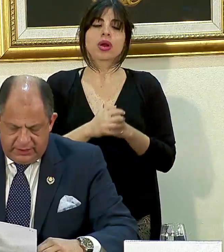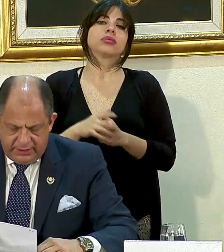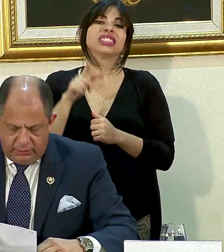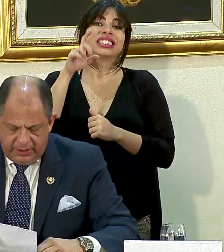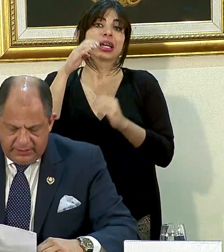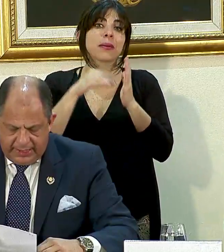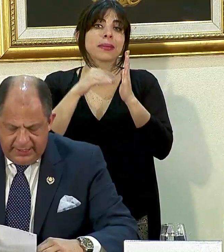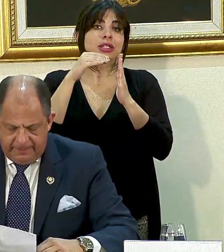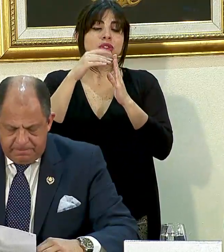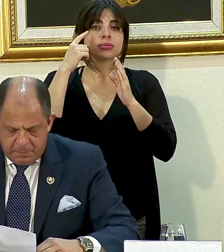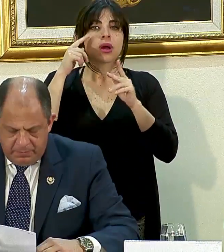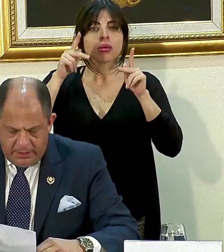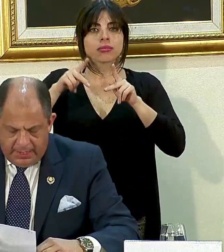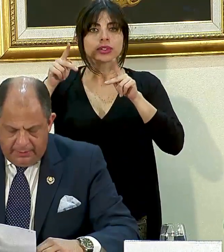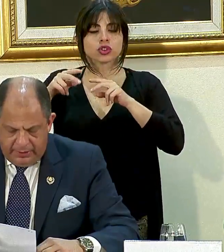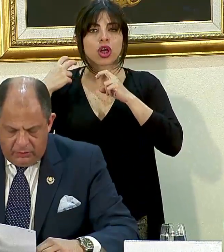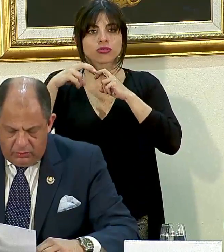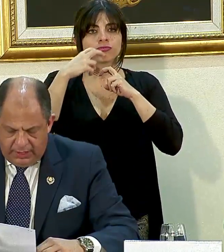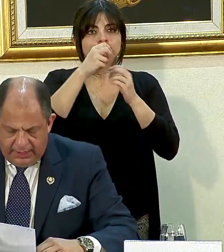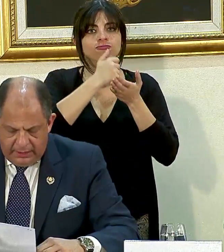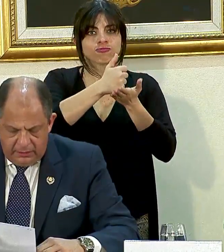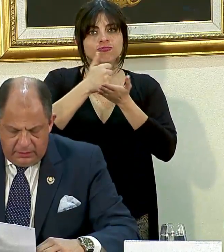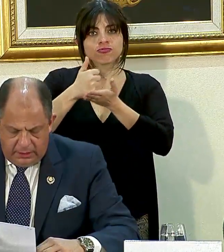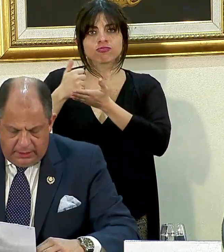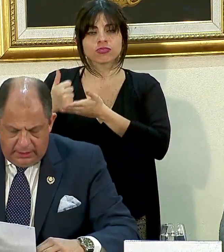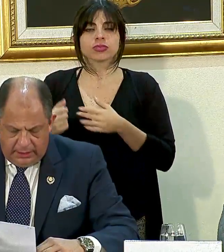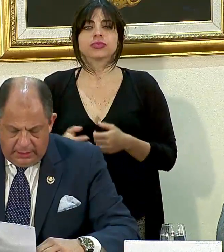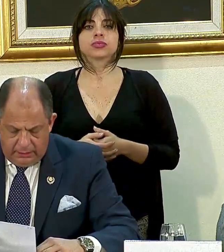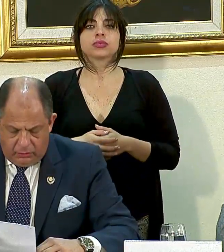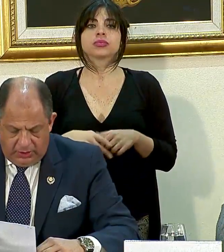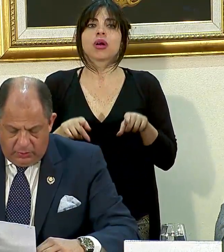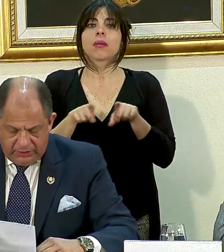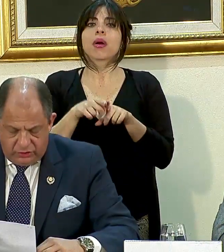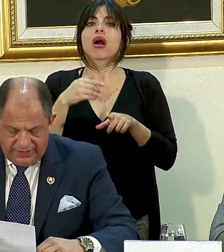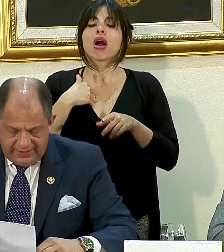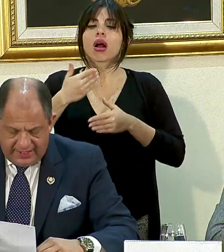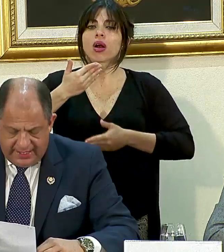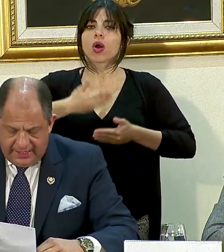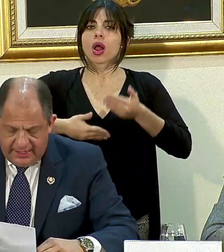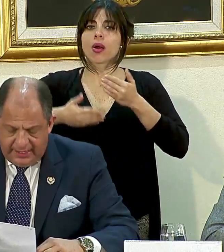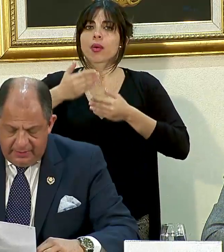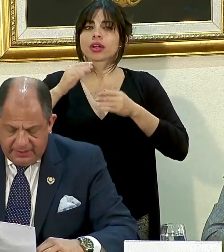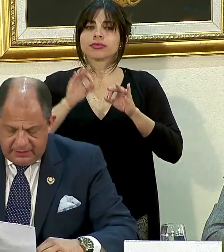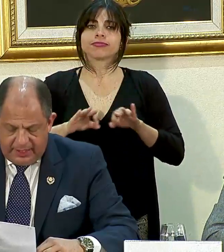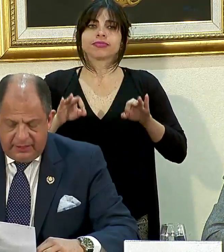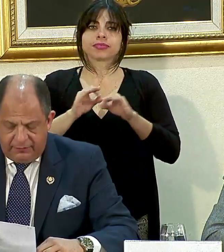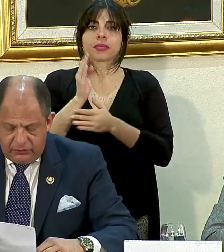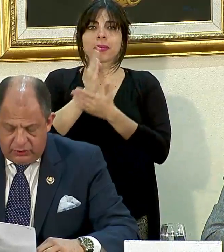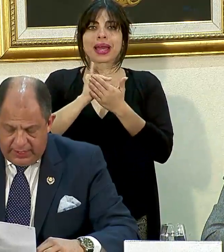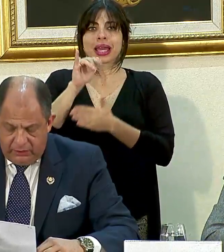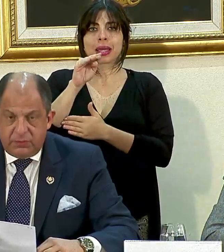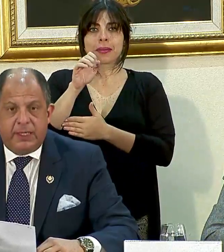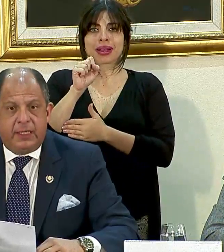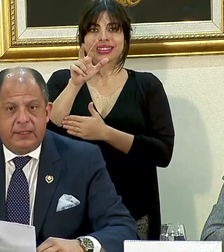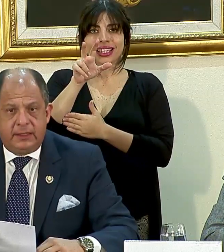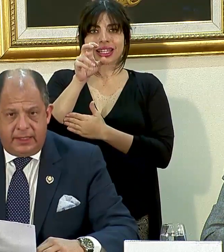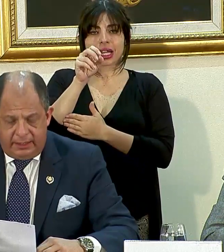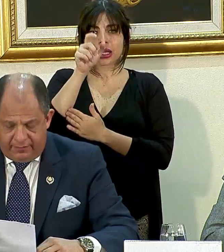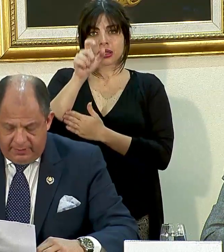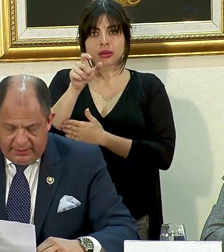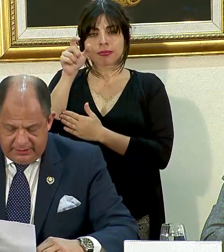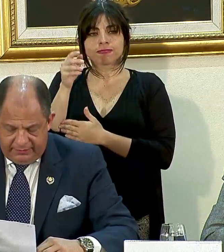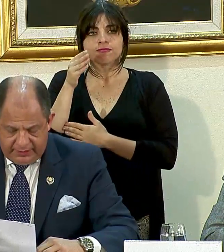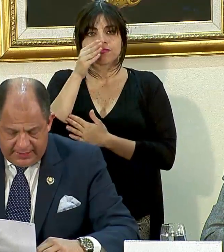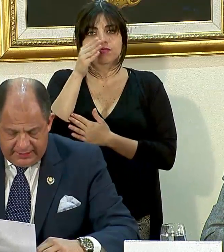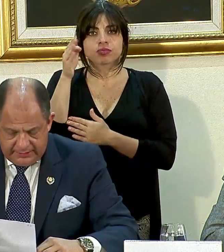traslado de asistencia humanitaria. Ha habido una colaboración destacada de Limas, 30 funcionarios para atender